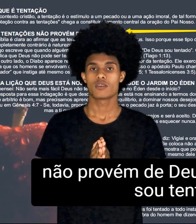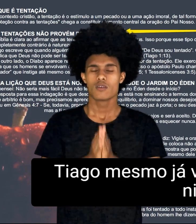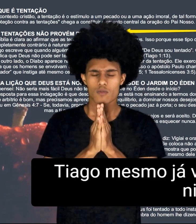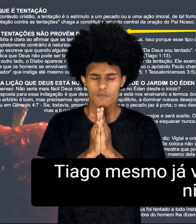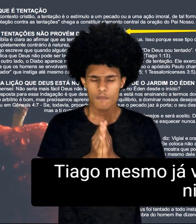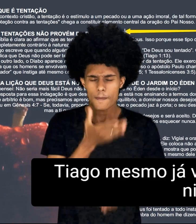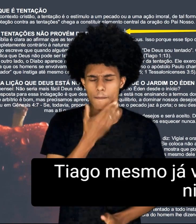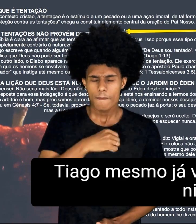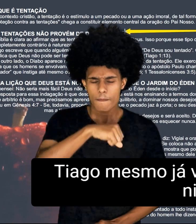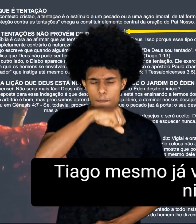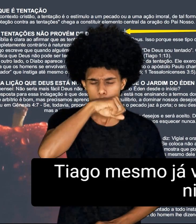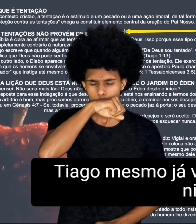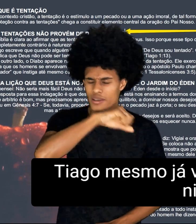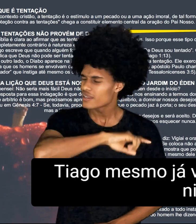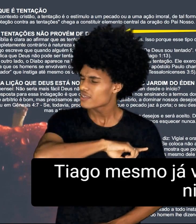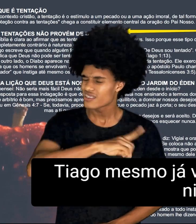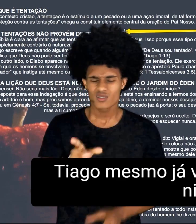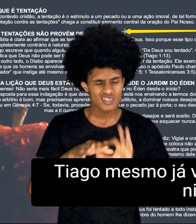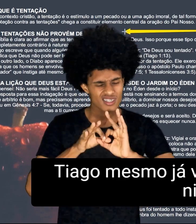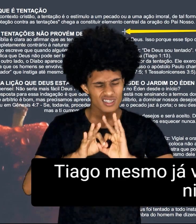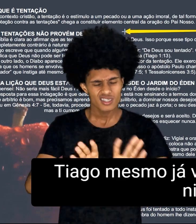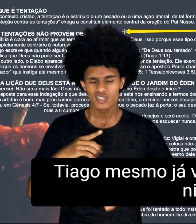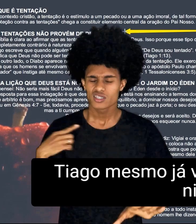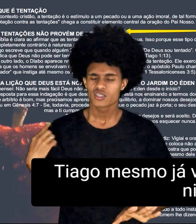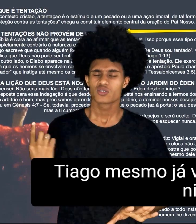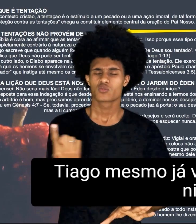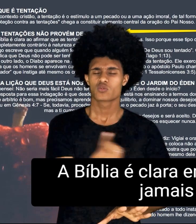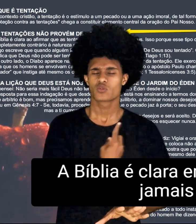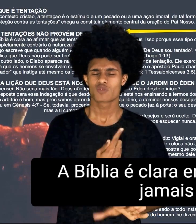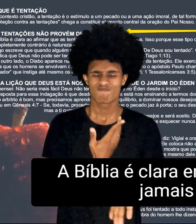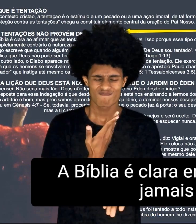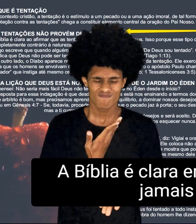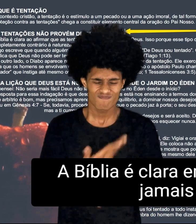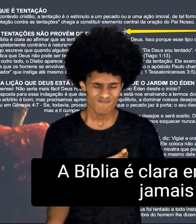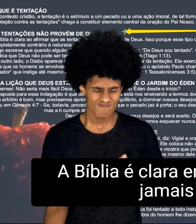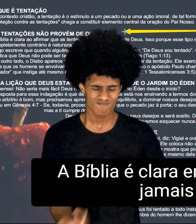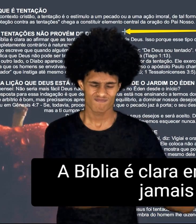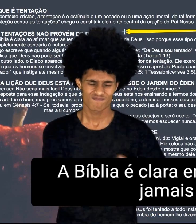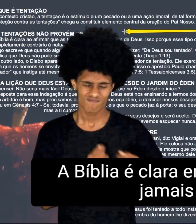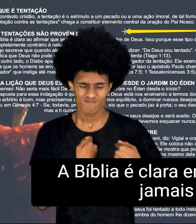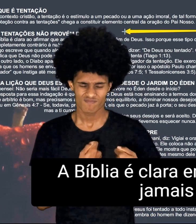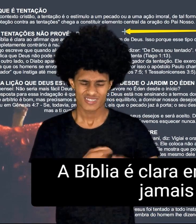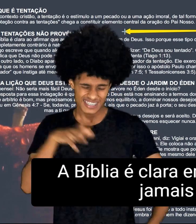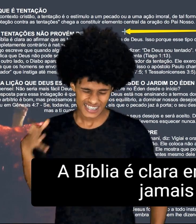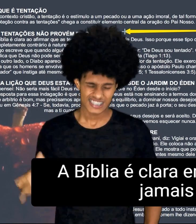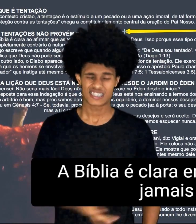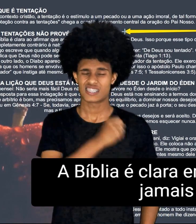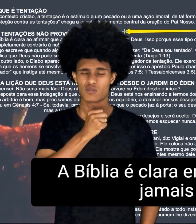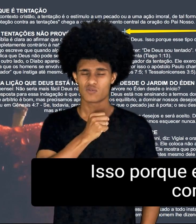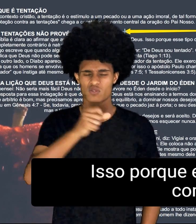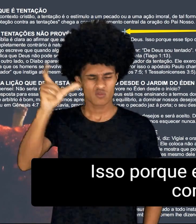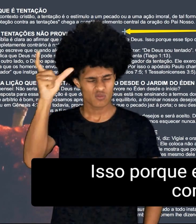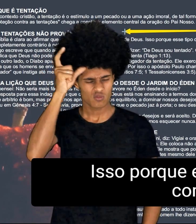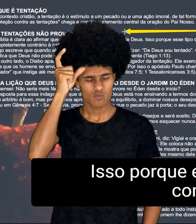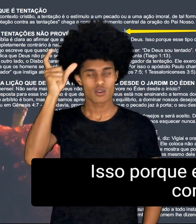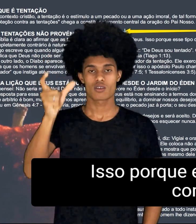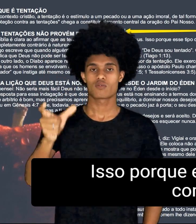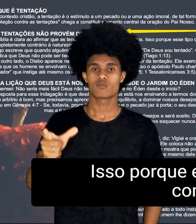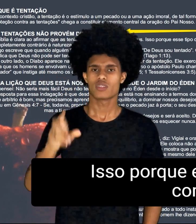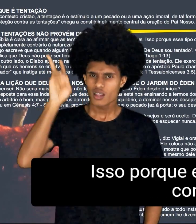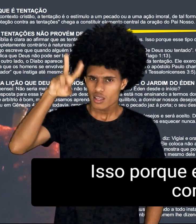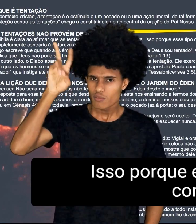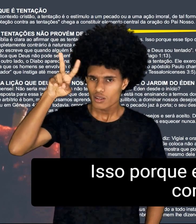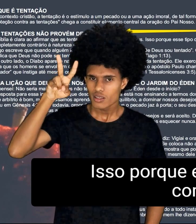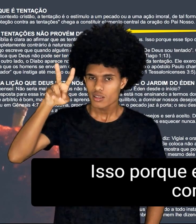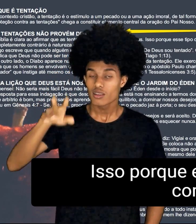e tal. Tiago mesmo já vai falar que Deus não tenta ninguém, ok? A Bíblia é clara em afirmar que as tentações jamais provêm de Deus. Isso porque